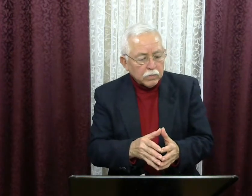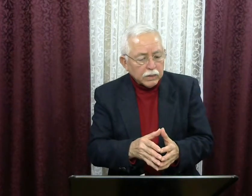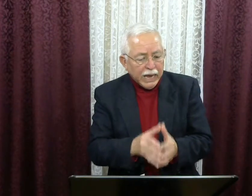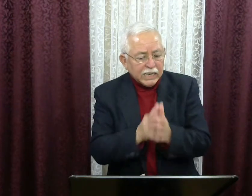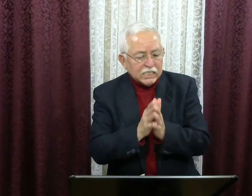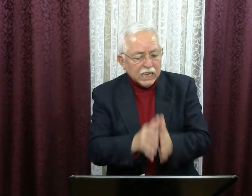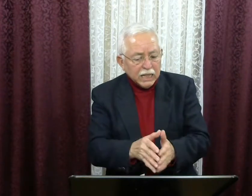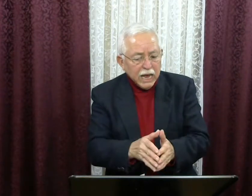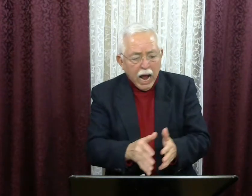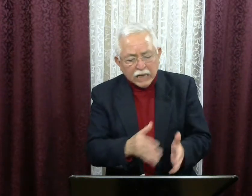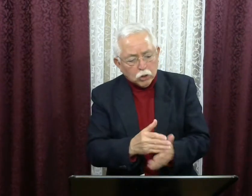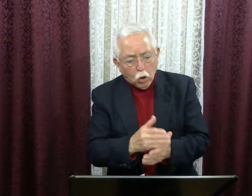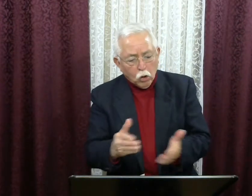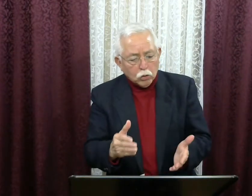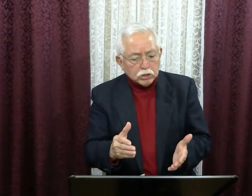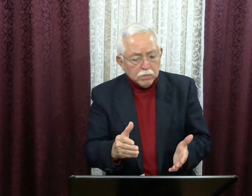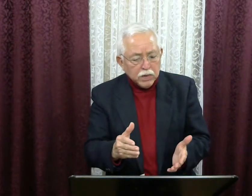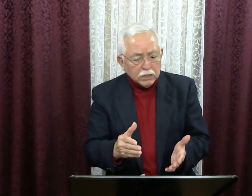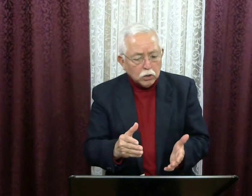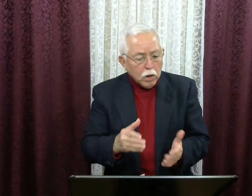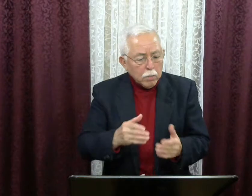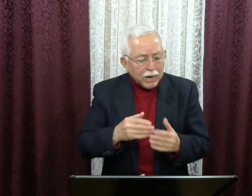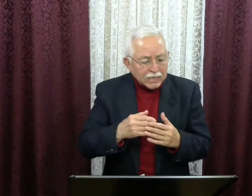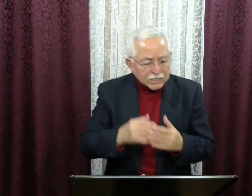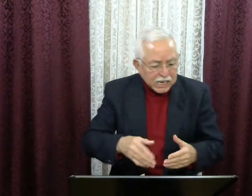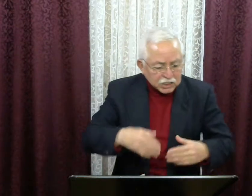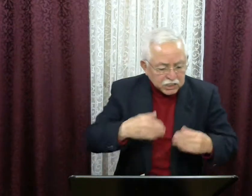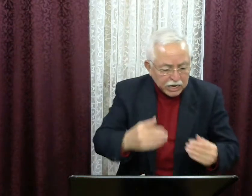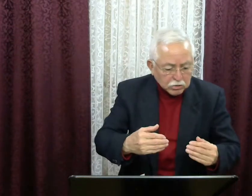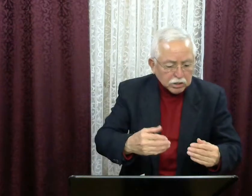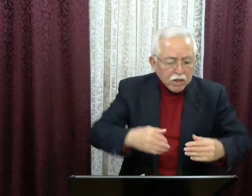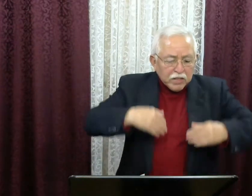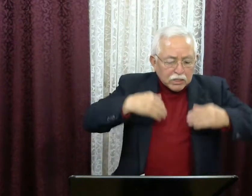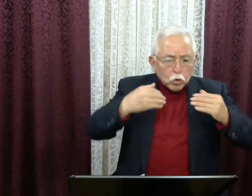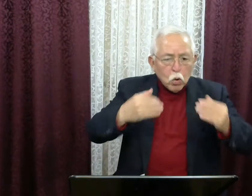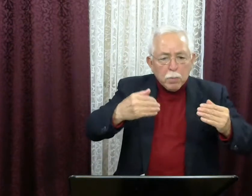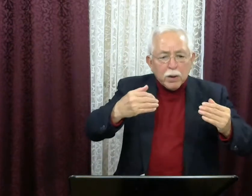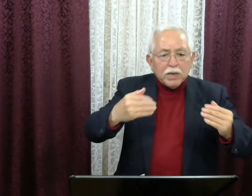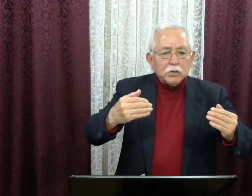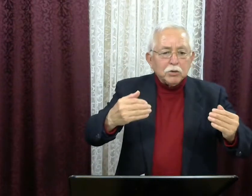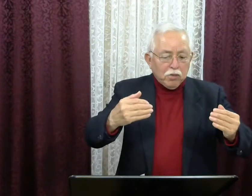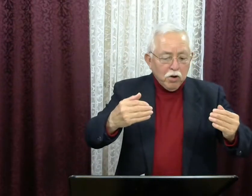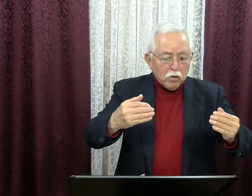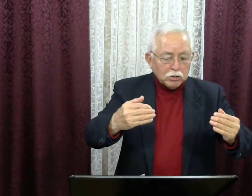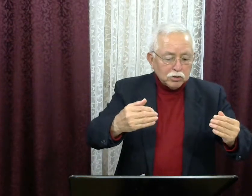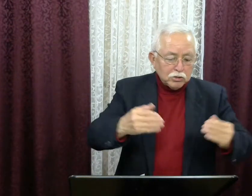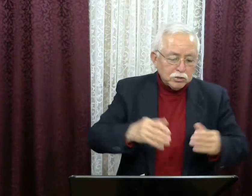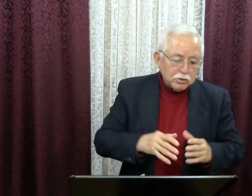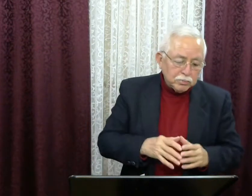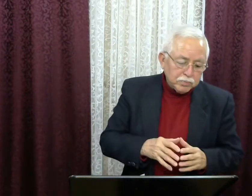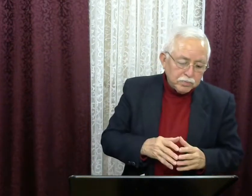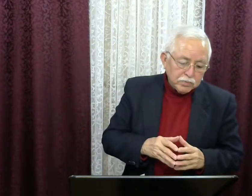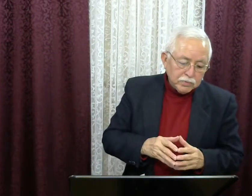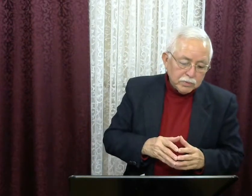que excede a todo conocimiento, para que seáis llenos de toda plenitud de Dios.